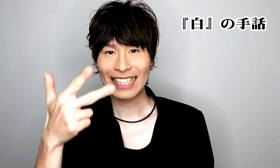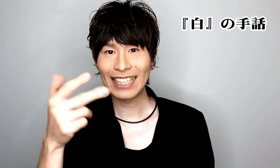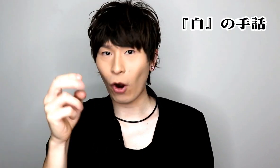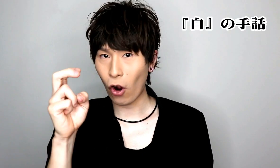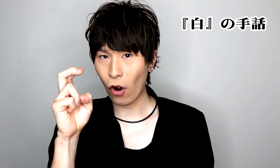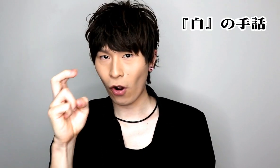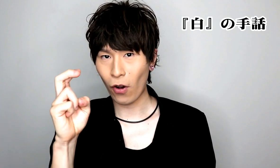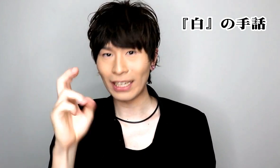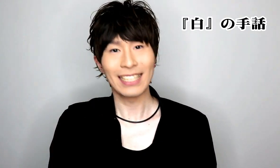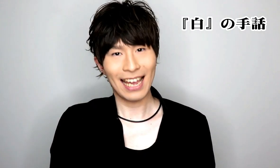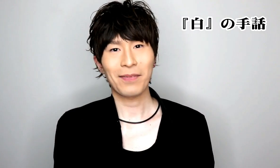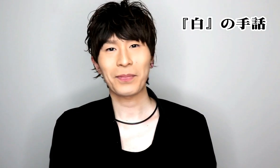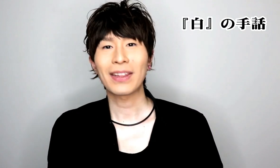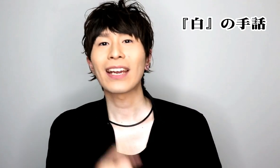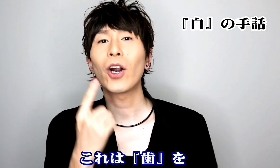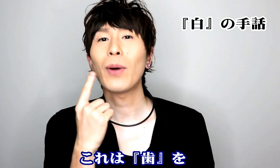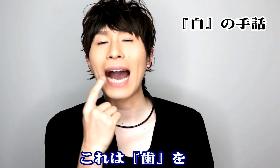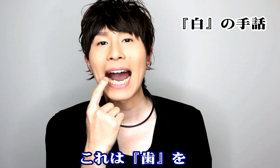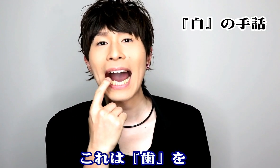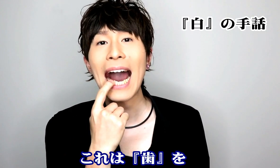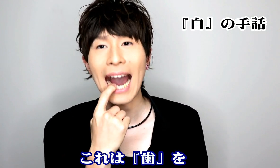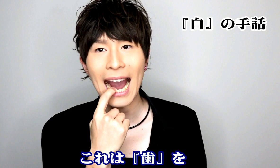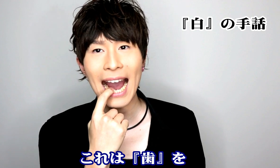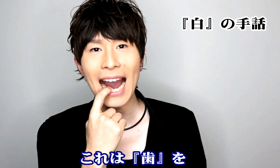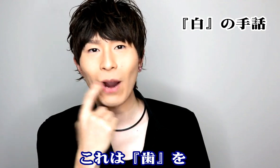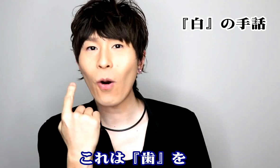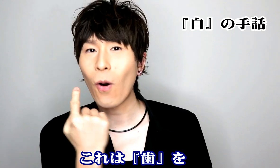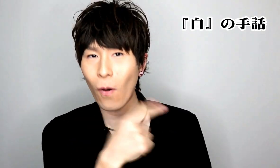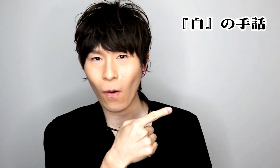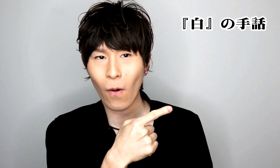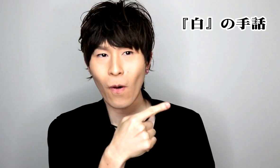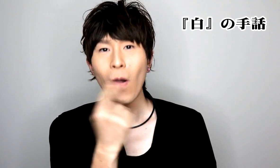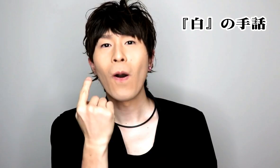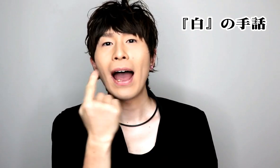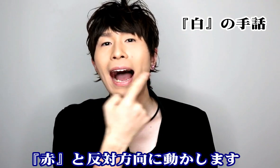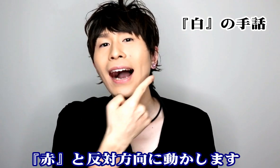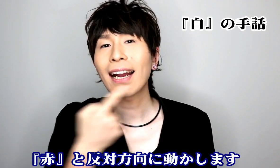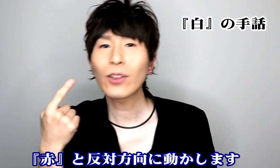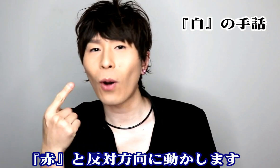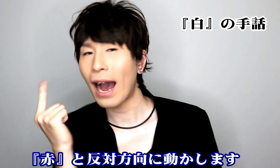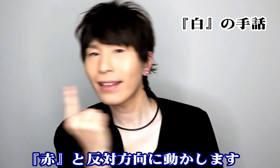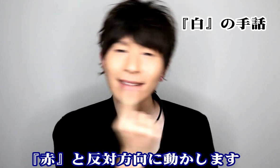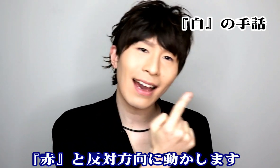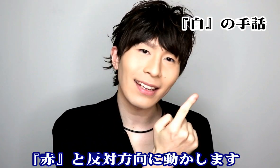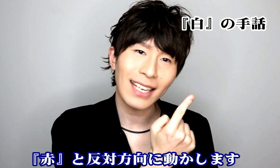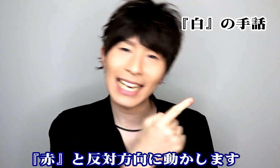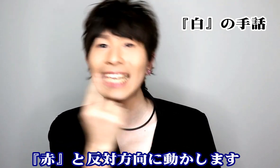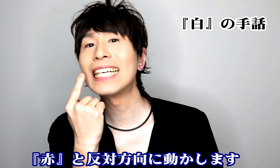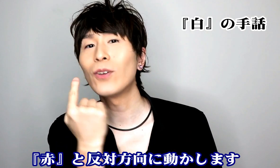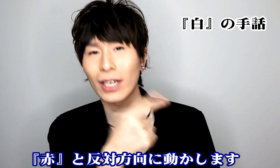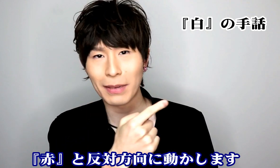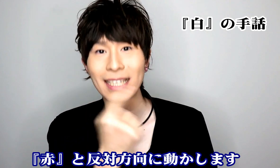白ですね。これは歯を赤と反対に動かします。